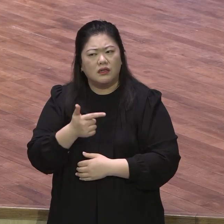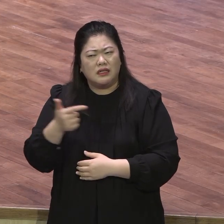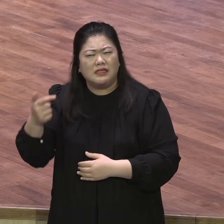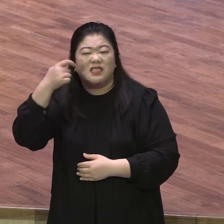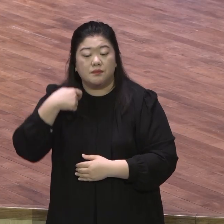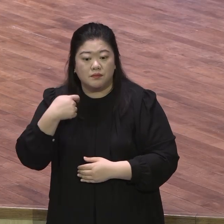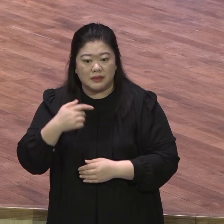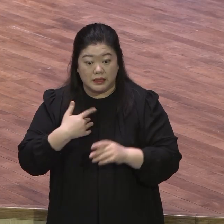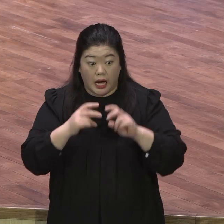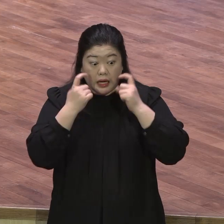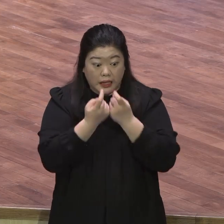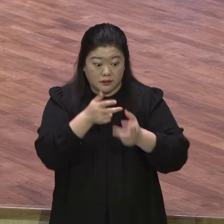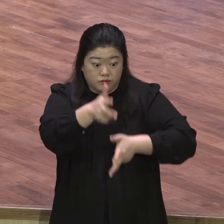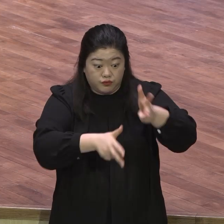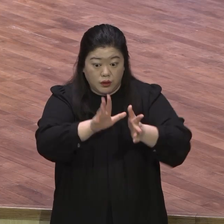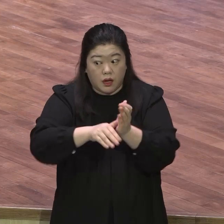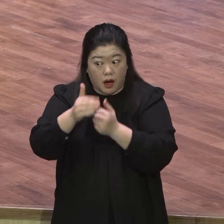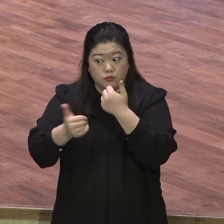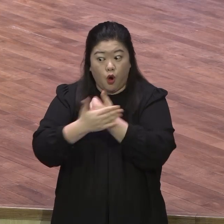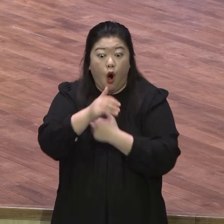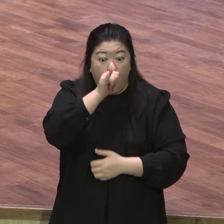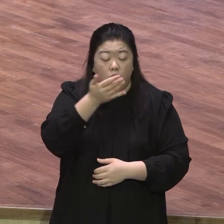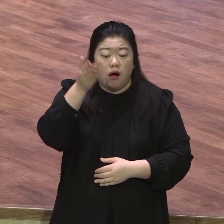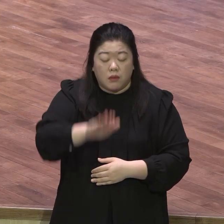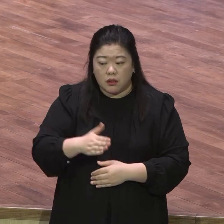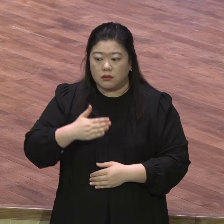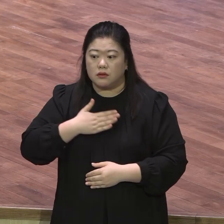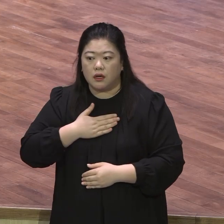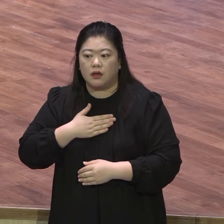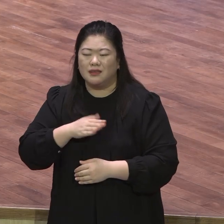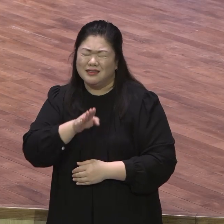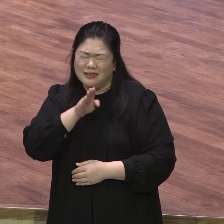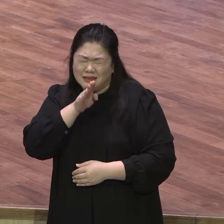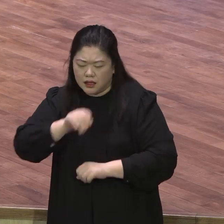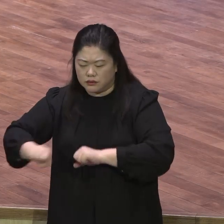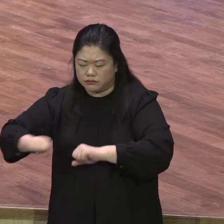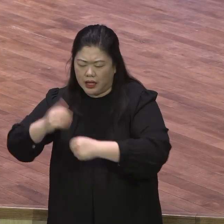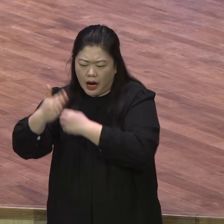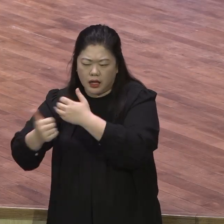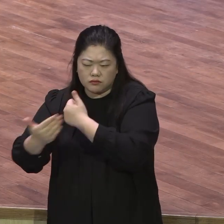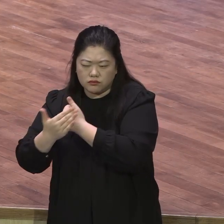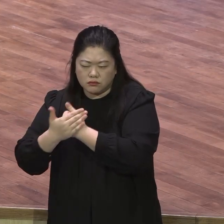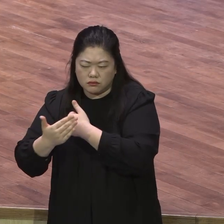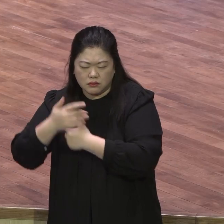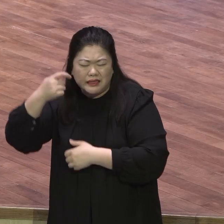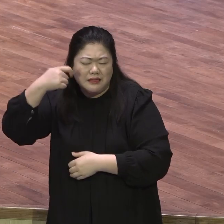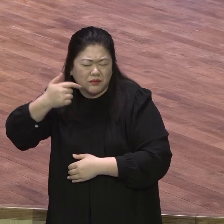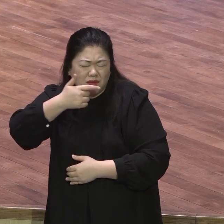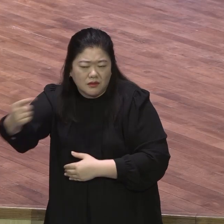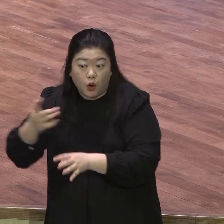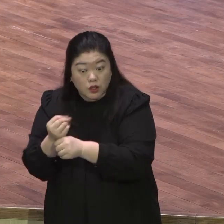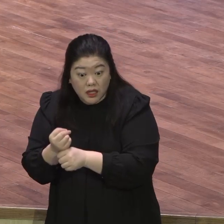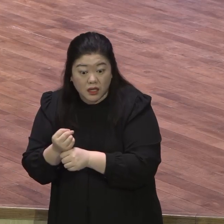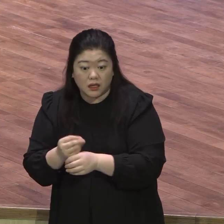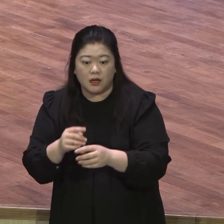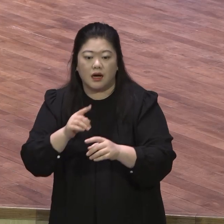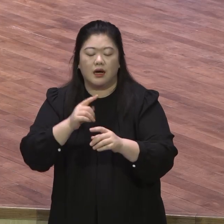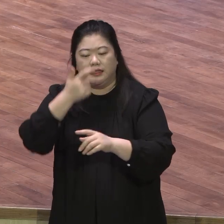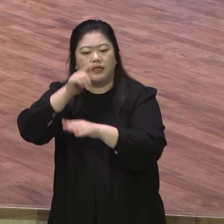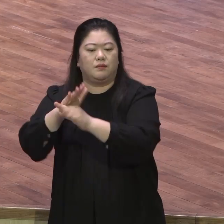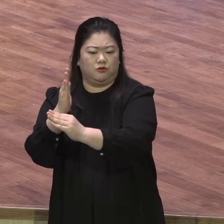내가 정말 하나님의 스시구나 느꼈느냐 딱 두 가지요 예배 중심 교회 중심 이거